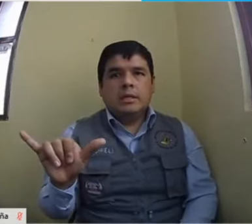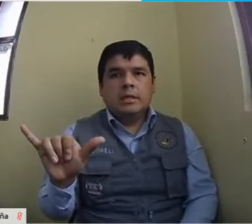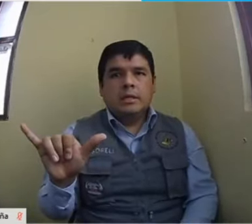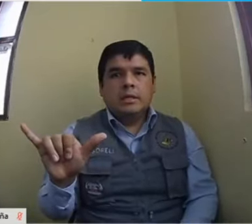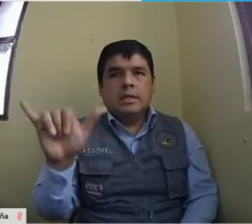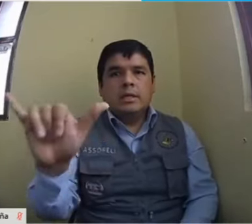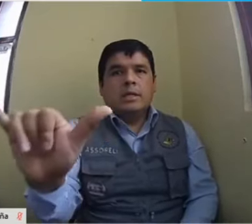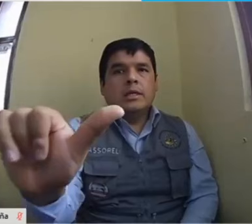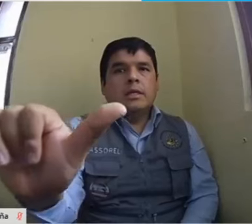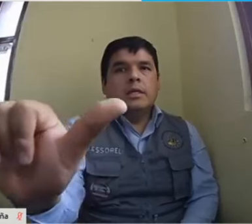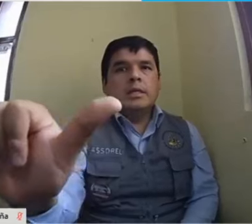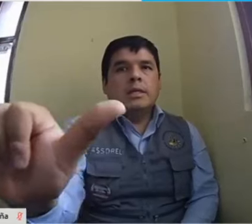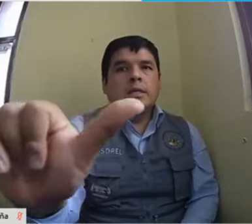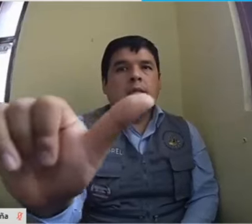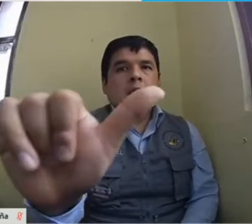un movimiento cambia el significado.